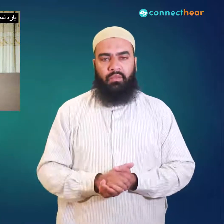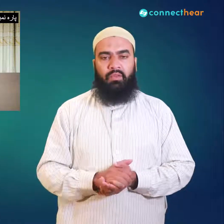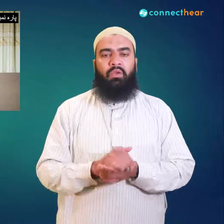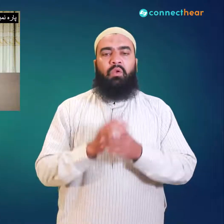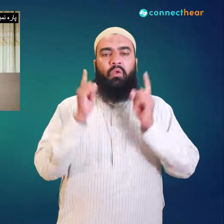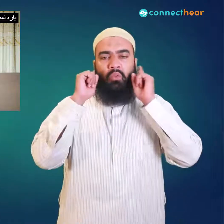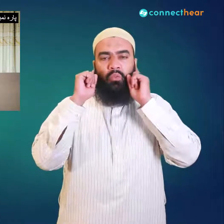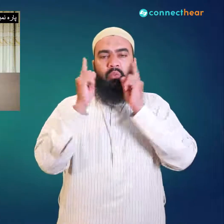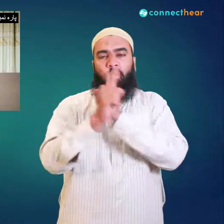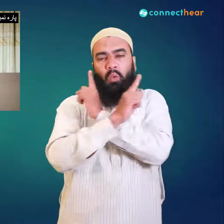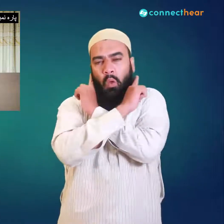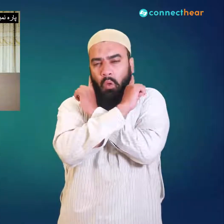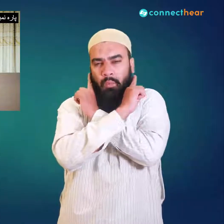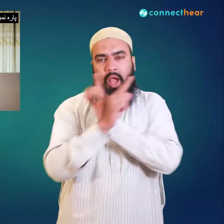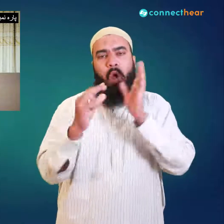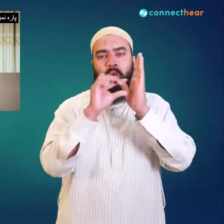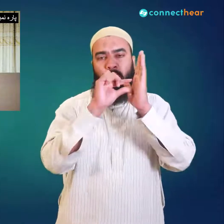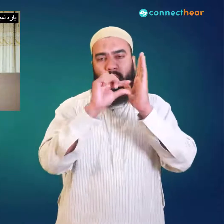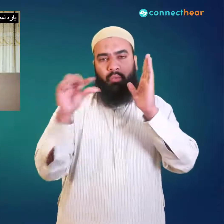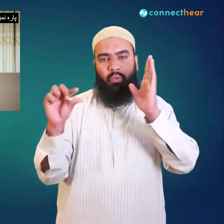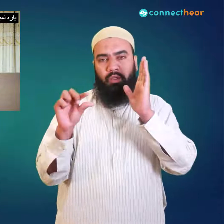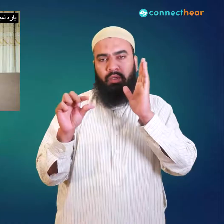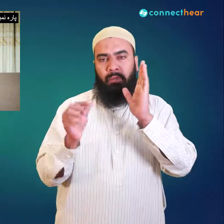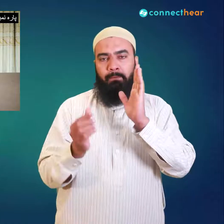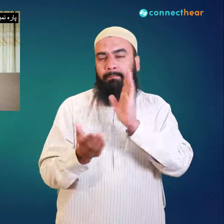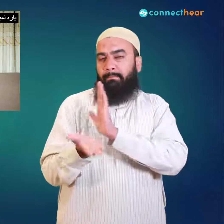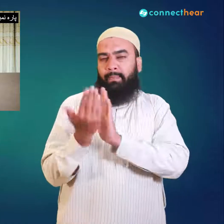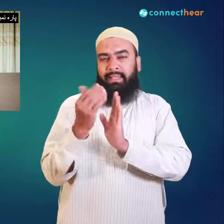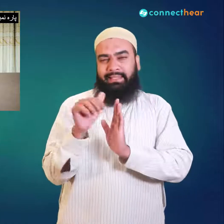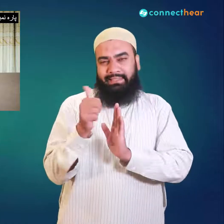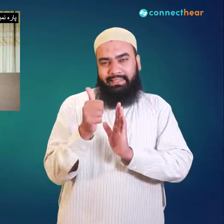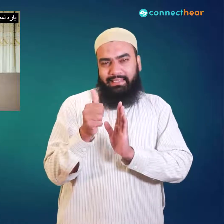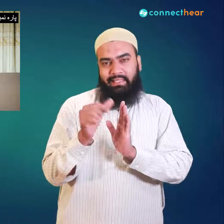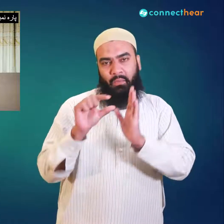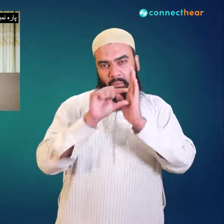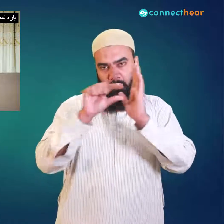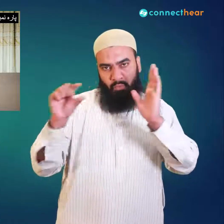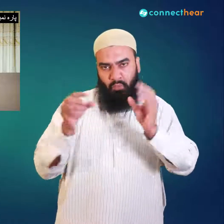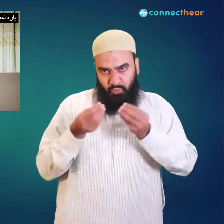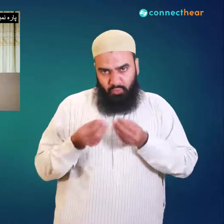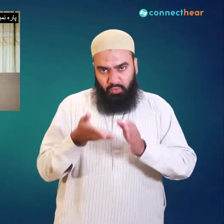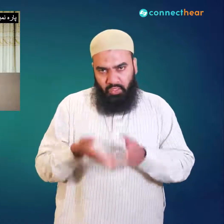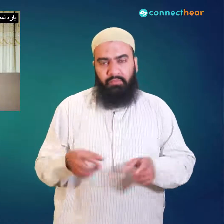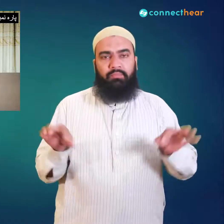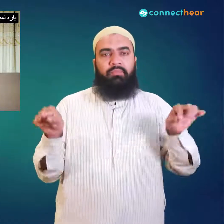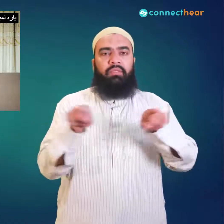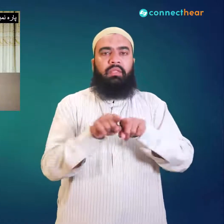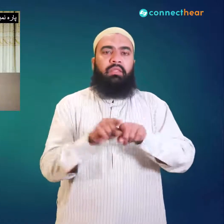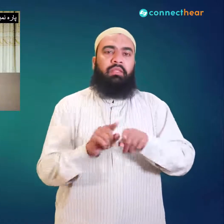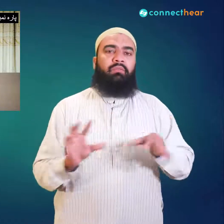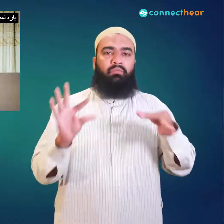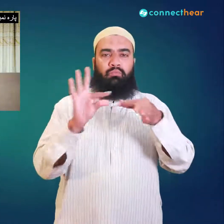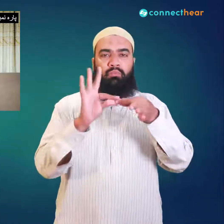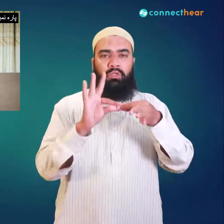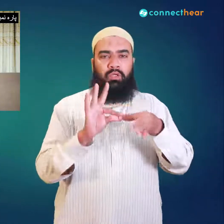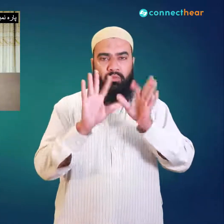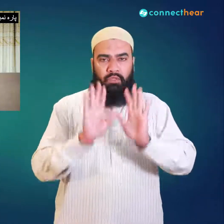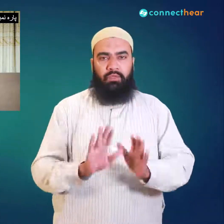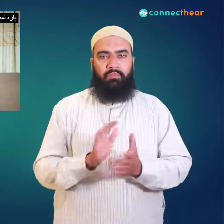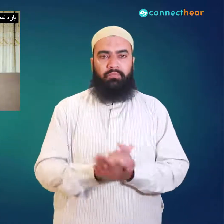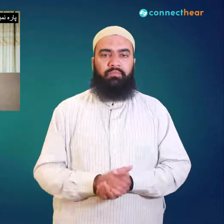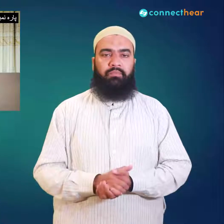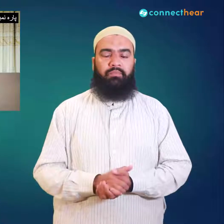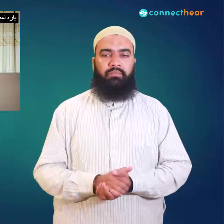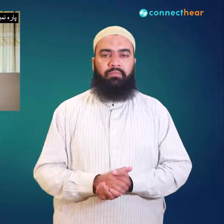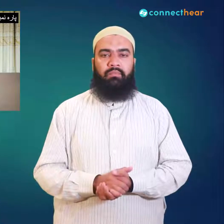سورہ توبہ جو کہ پارہ 10 سے شروع ہوئی تھی، اس پارہ میں بھی جاری ہے۔ اس کے بعد